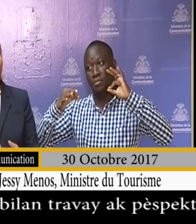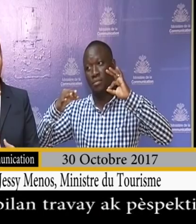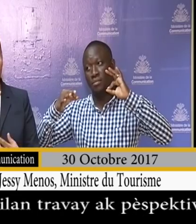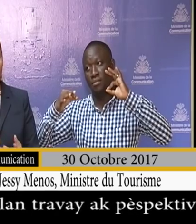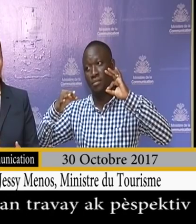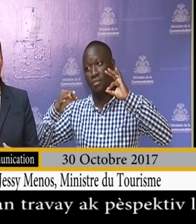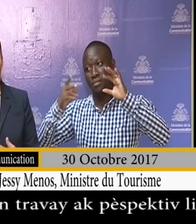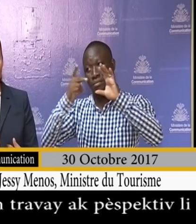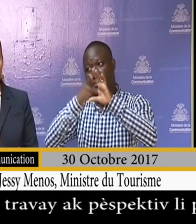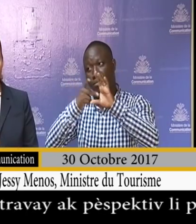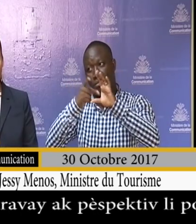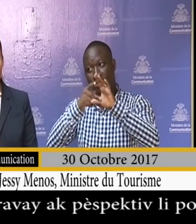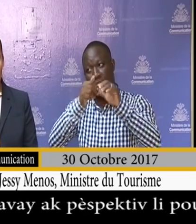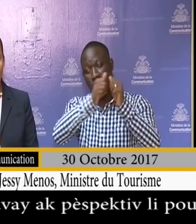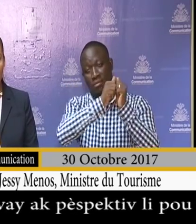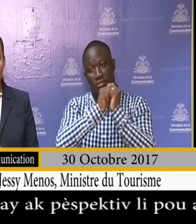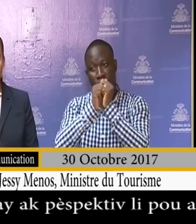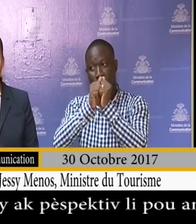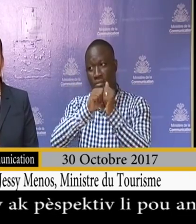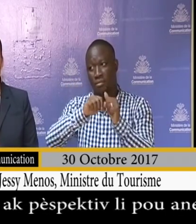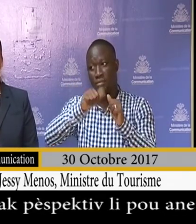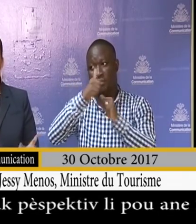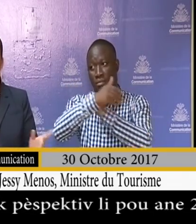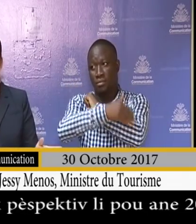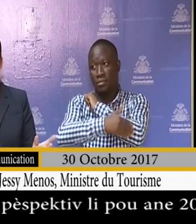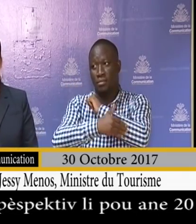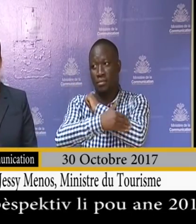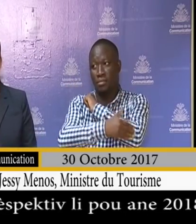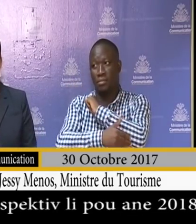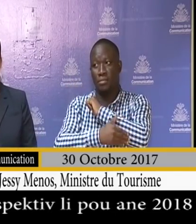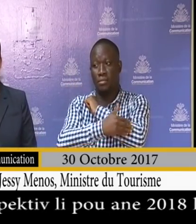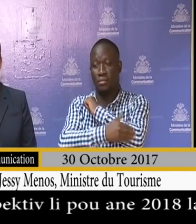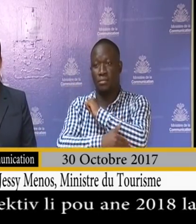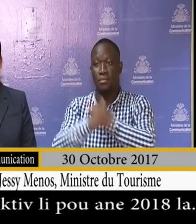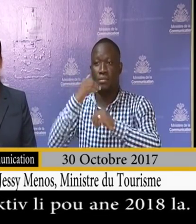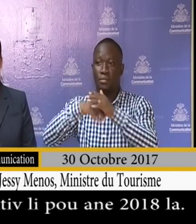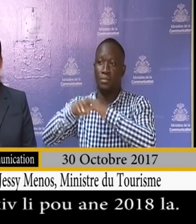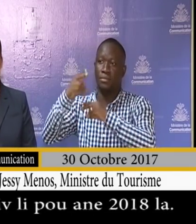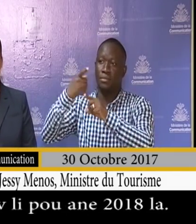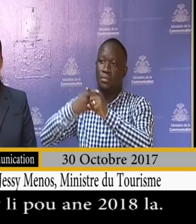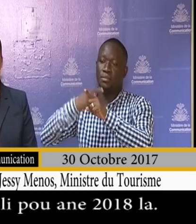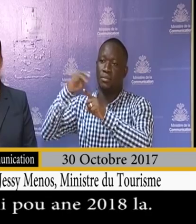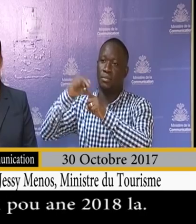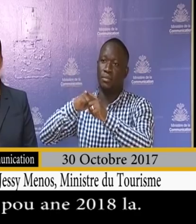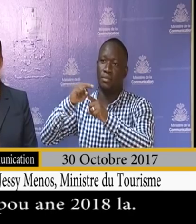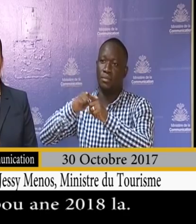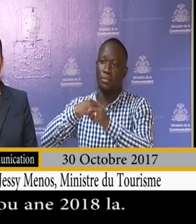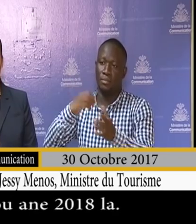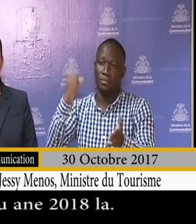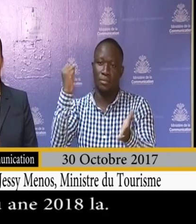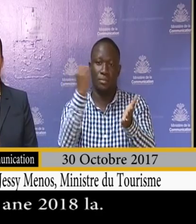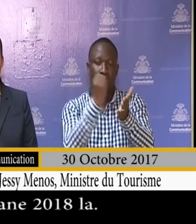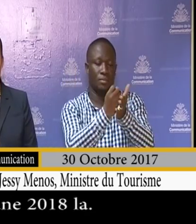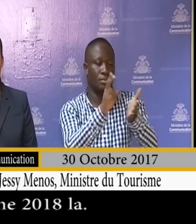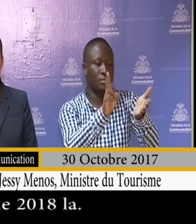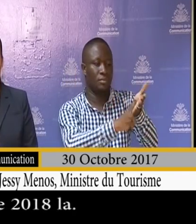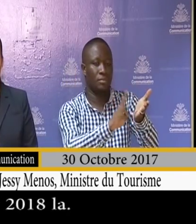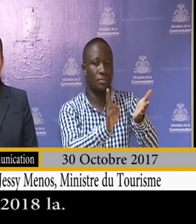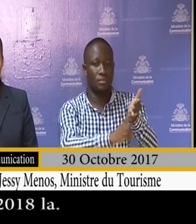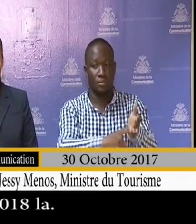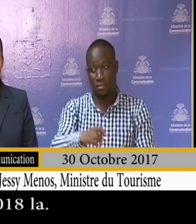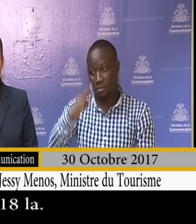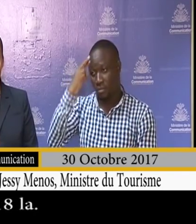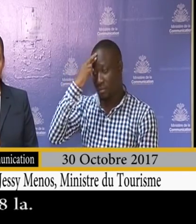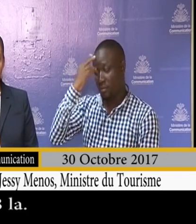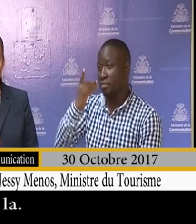de la participation, la collaboration aussi avec les autres pays. Bientôt, au cours du mois de novembre, nous avons supposé signer tout avec notre homologue dominicain